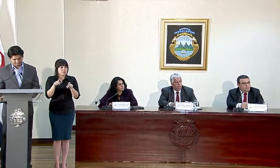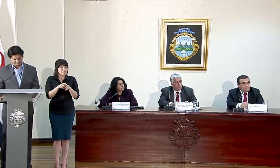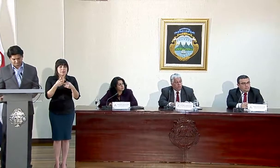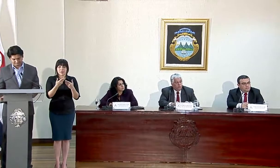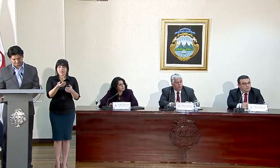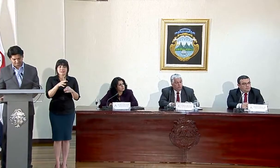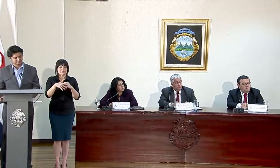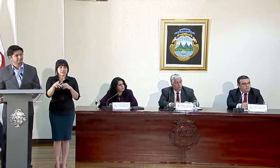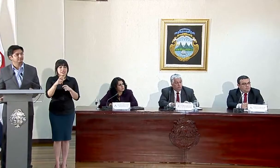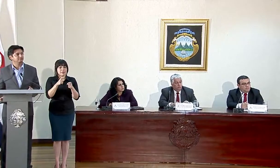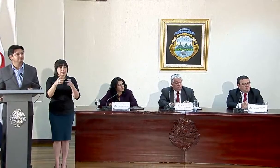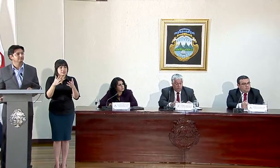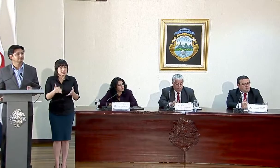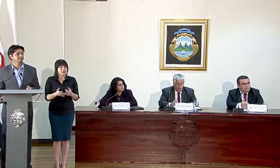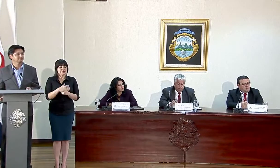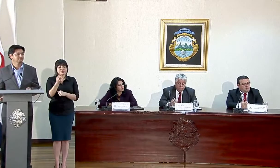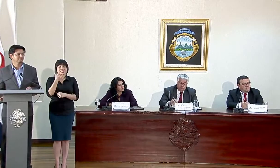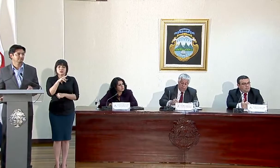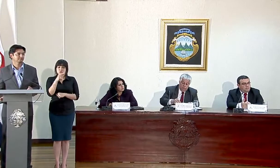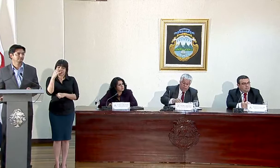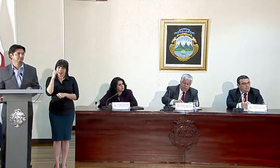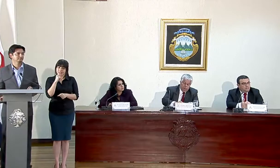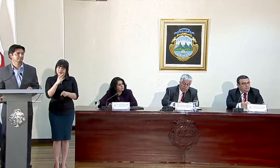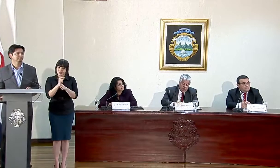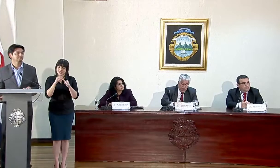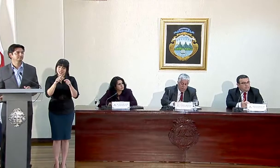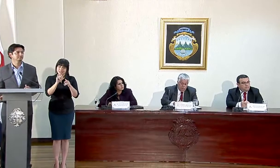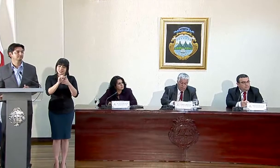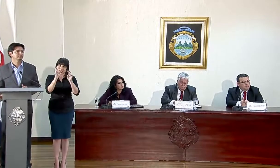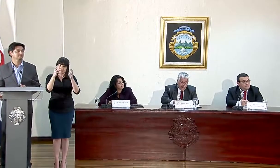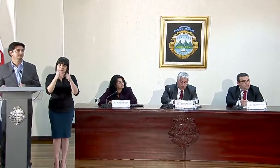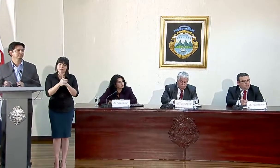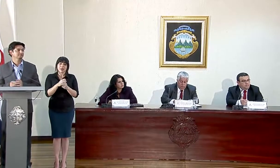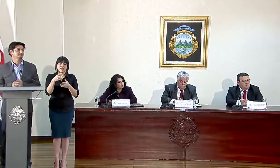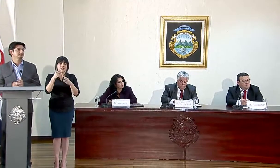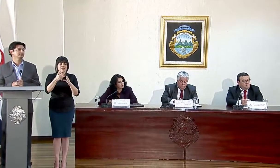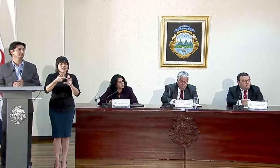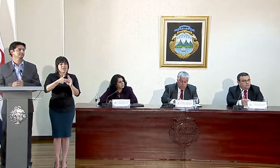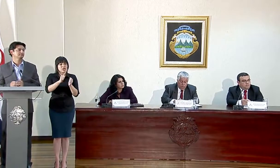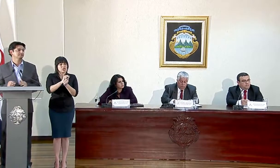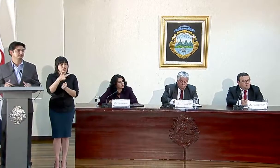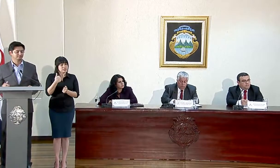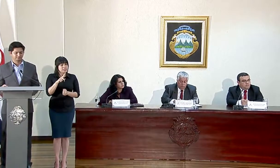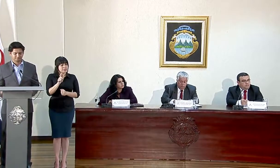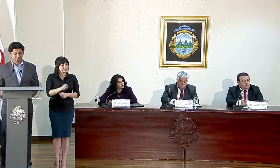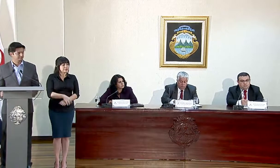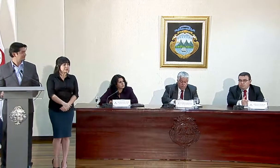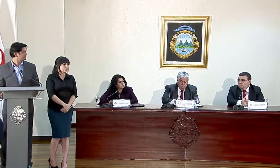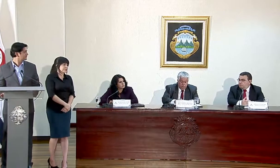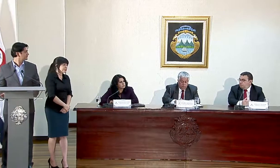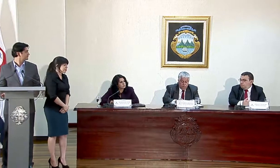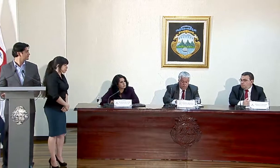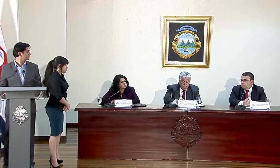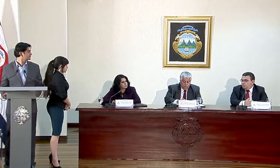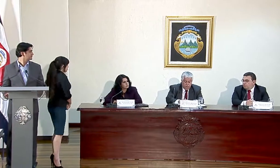el expediente administrativo? Y si ustedes creen que es conveniente seguir con el tema de la refinería con China.